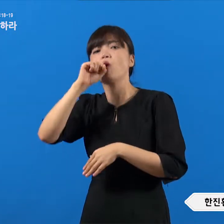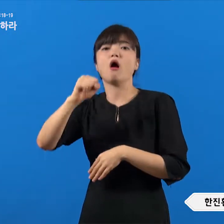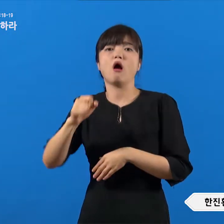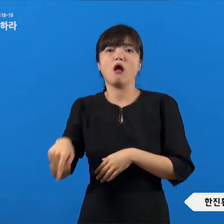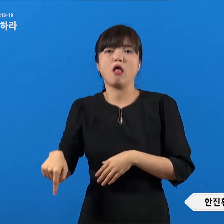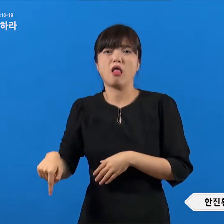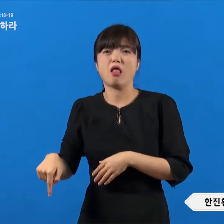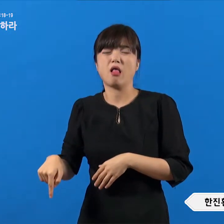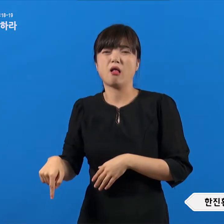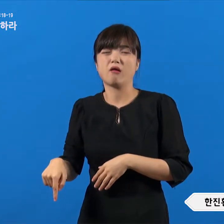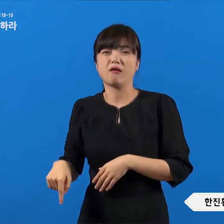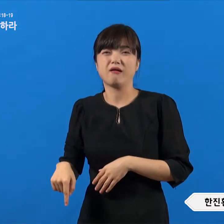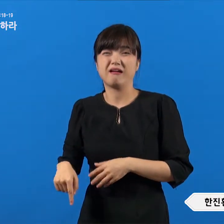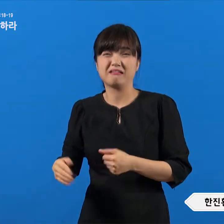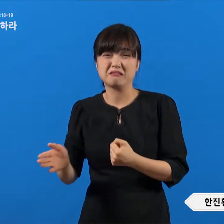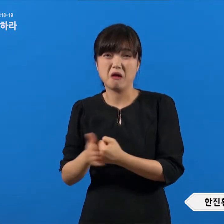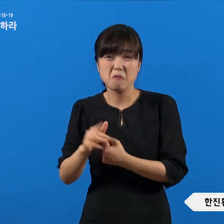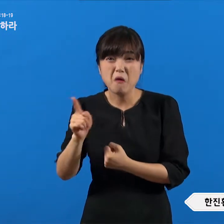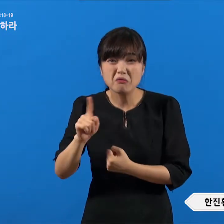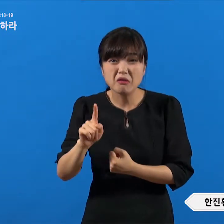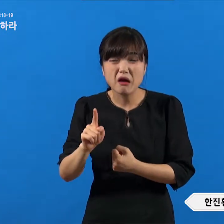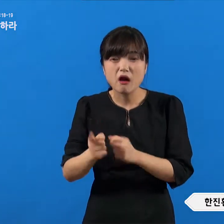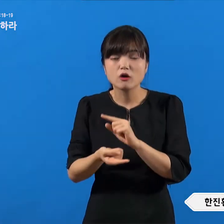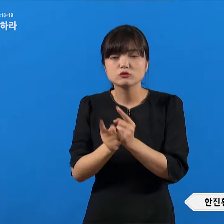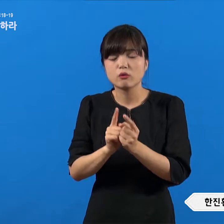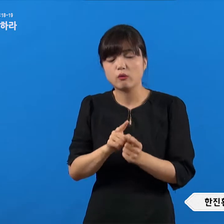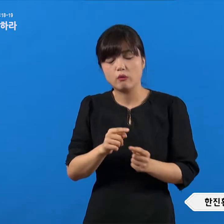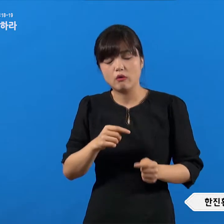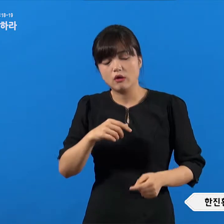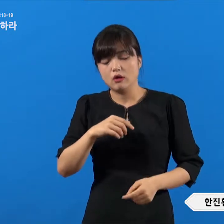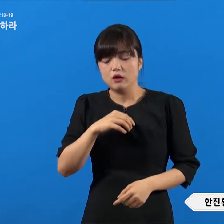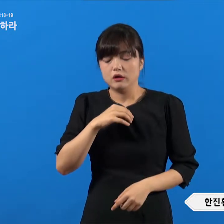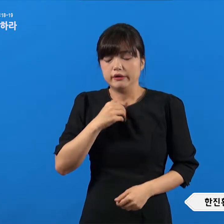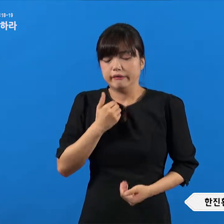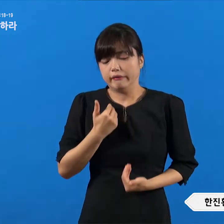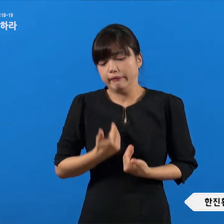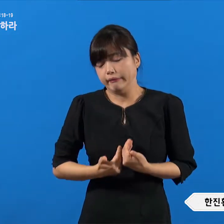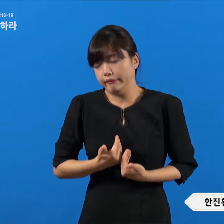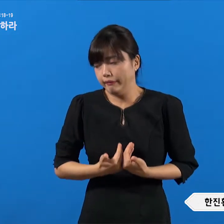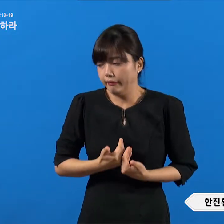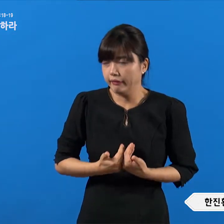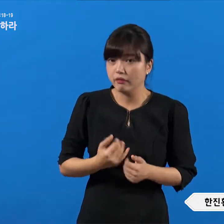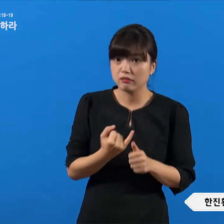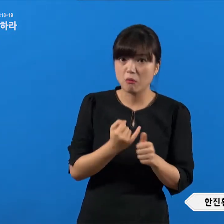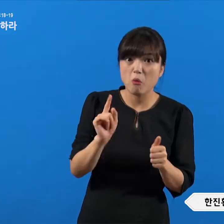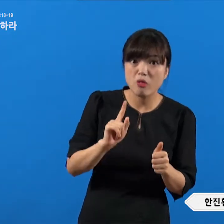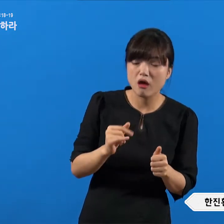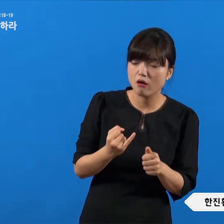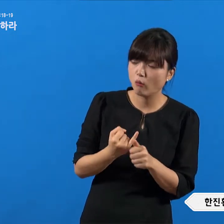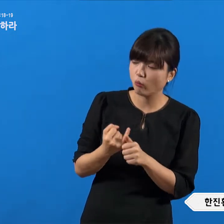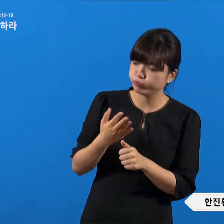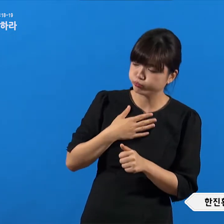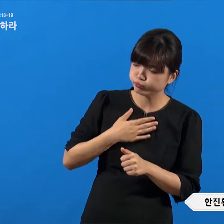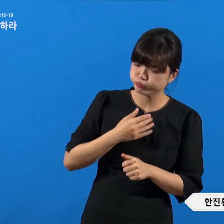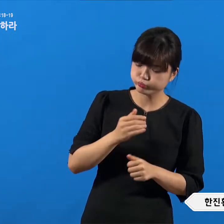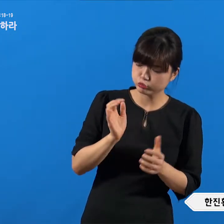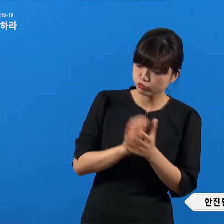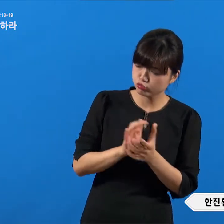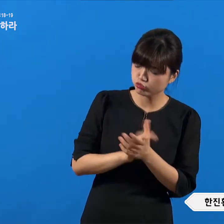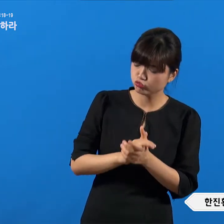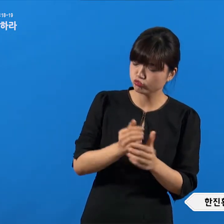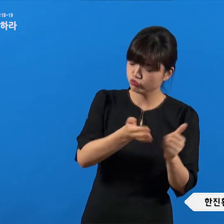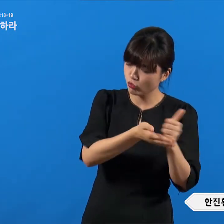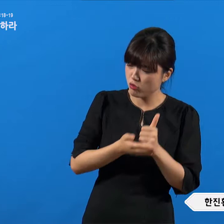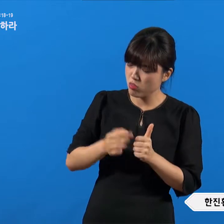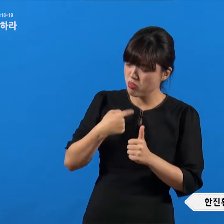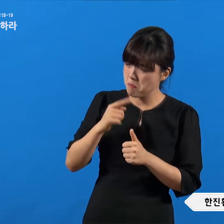없습니다. 그러니까 서로 불만이 쌓여갑니다. 남편은 남편대로 내가 모처럼 말하는데 내